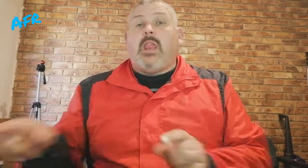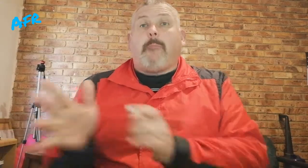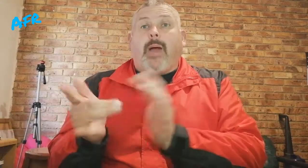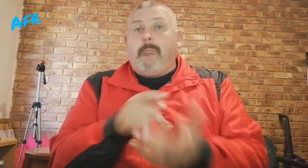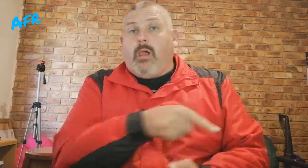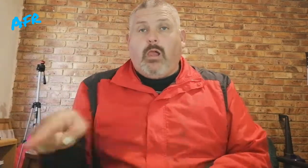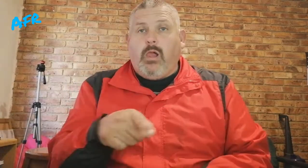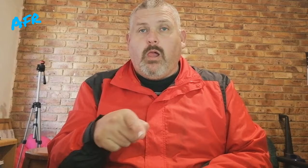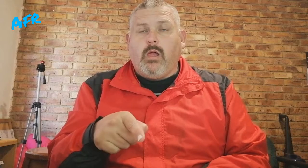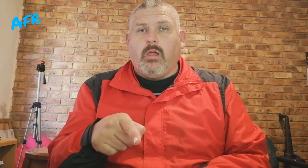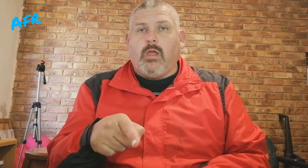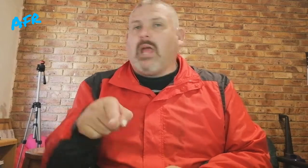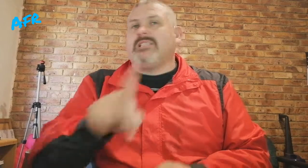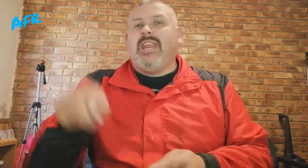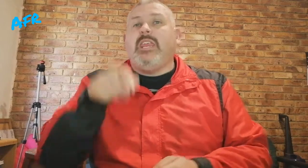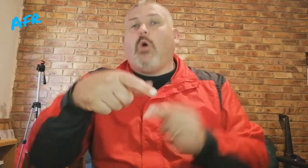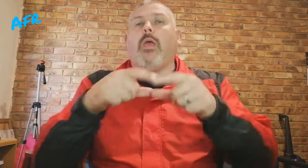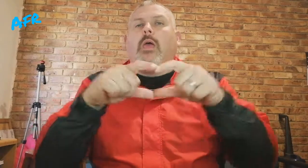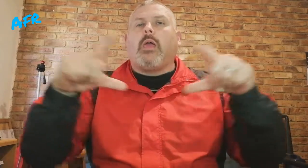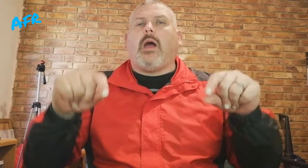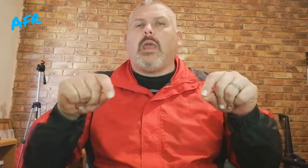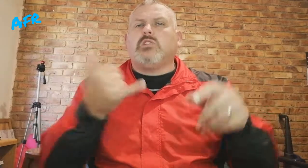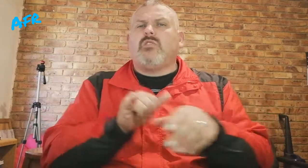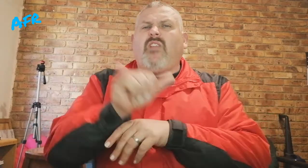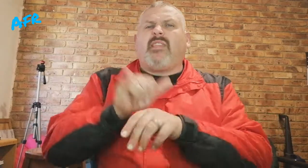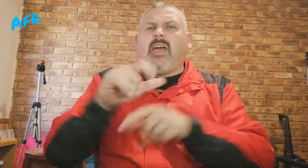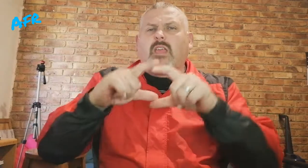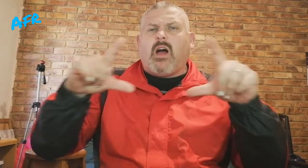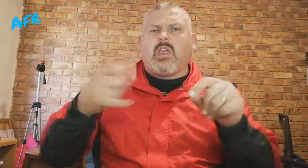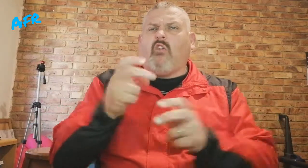Die Bybel is nie jou kaartje soos vliegtuig kaartje op